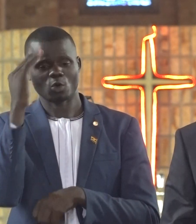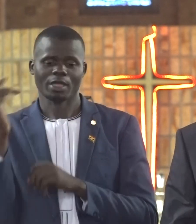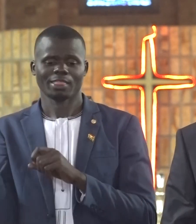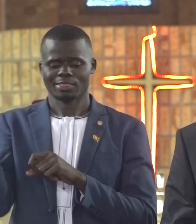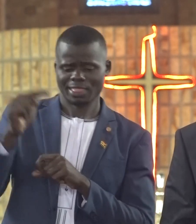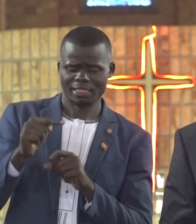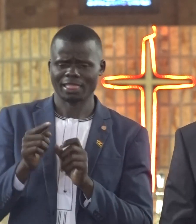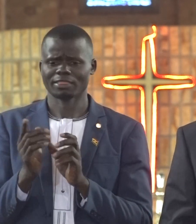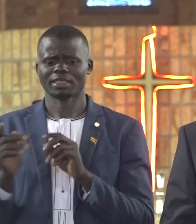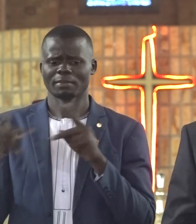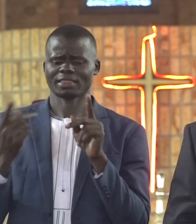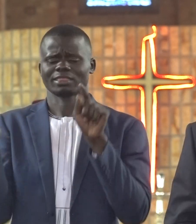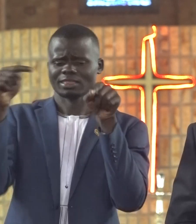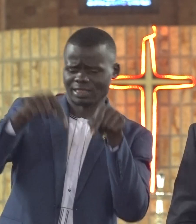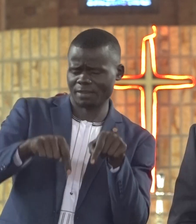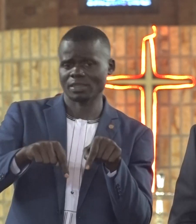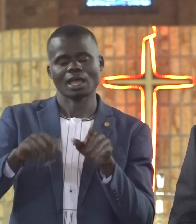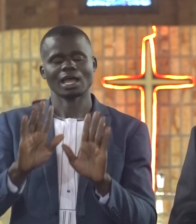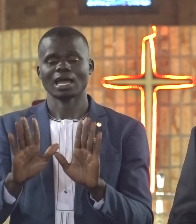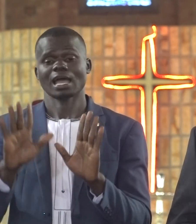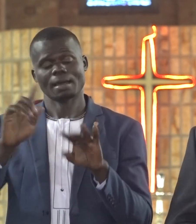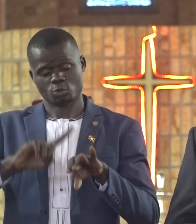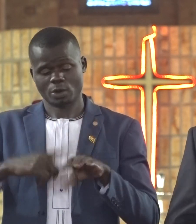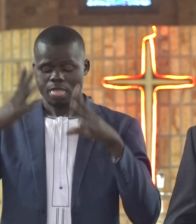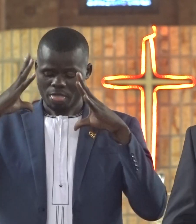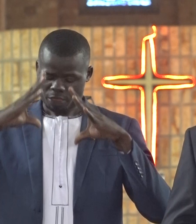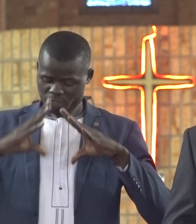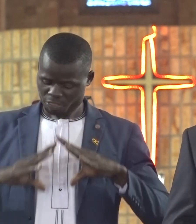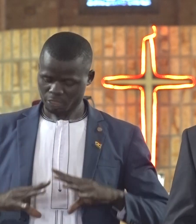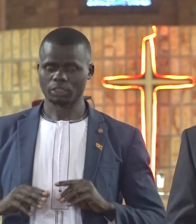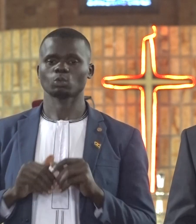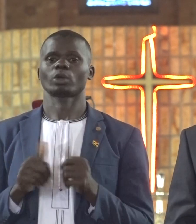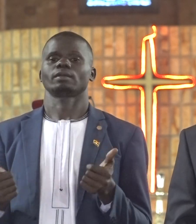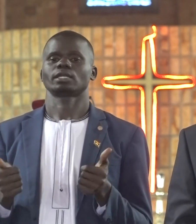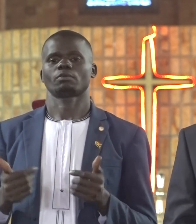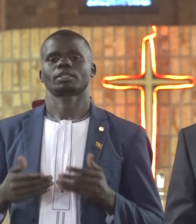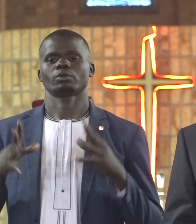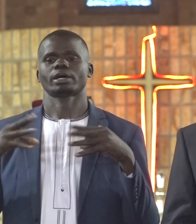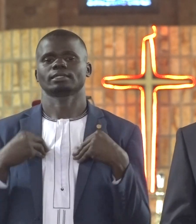okwetaba ku mikolo okutuusa nga asuukidde ddala.